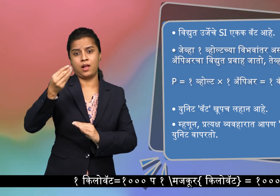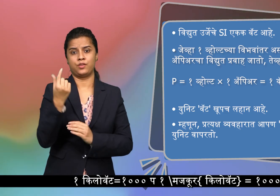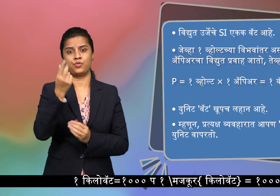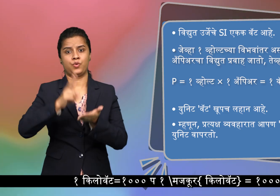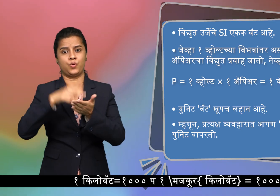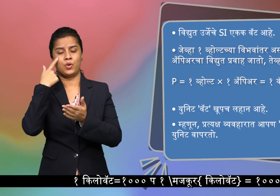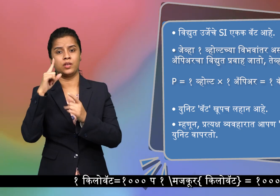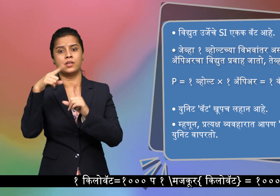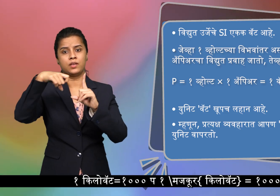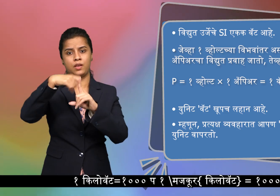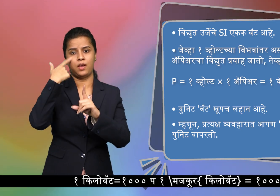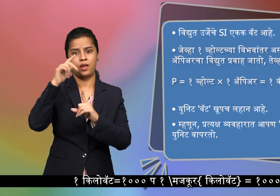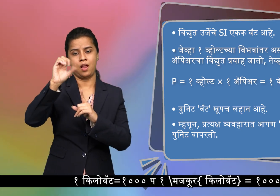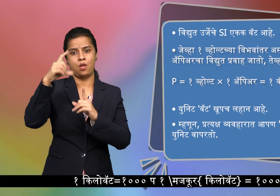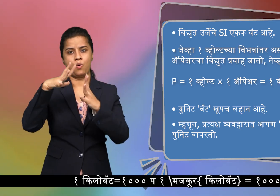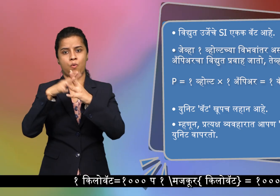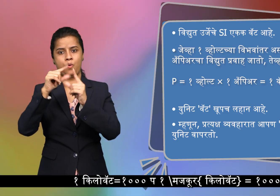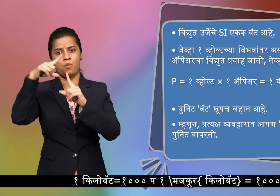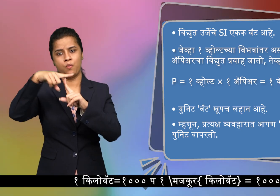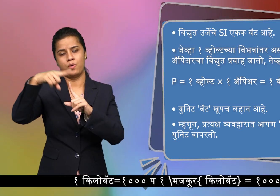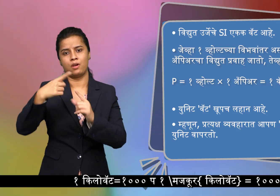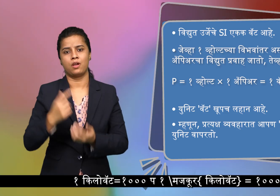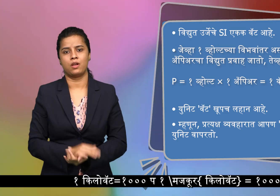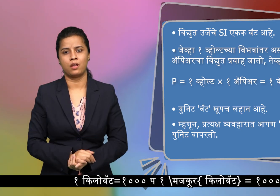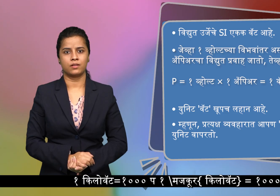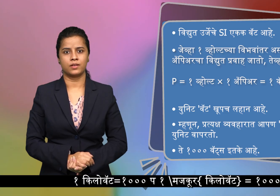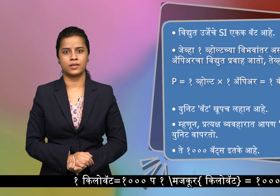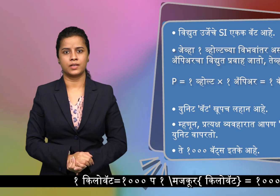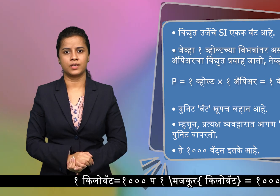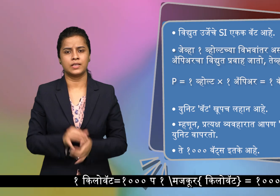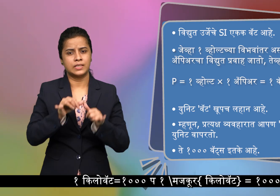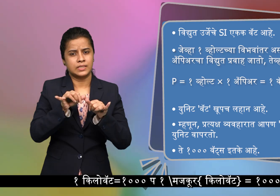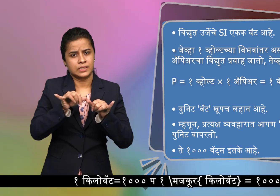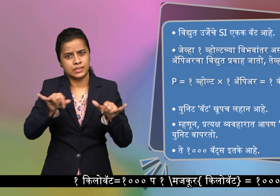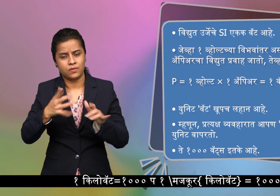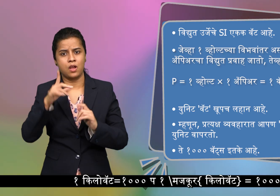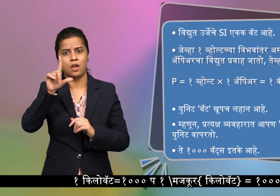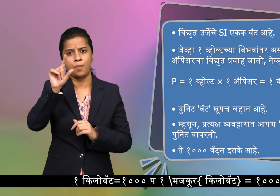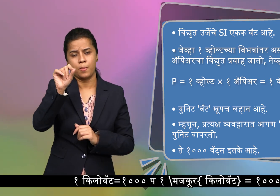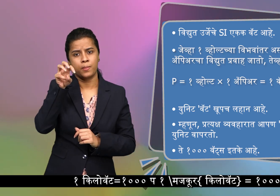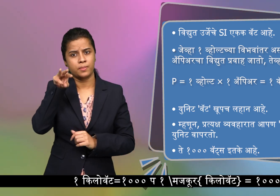बरोबर 1000 W व 1 टेक्स्ट kW बरोबर 1000 टेक्स्ट W.